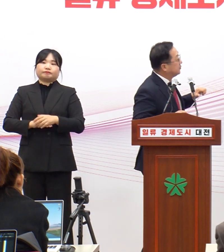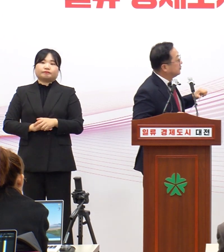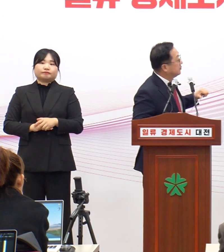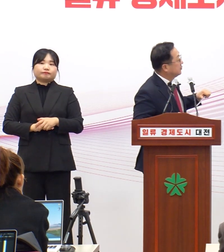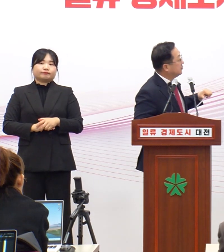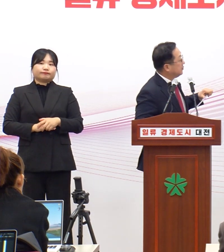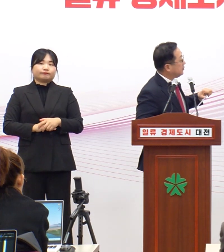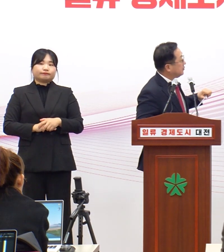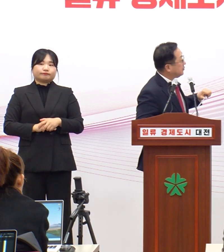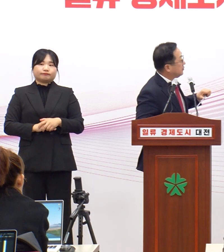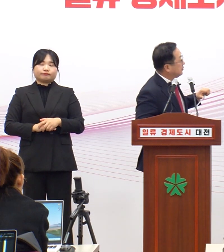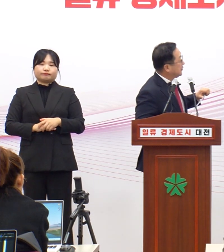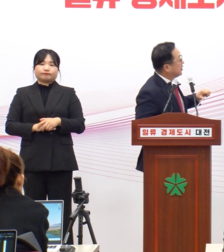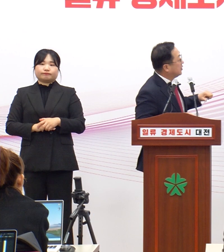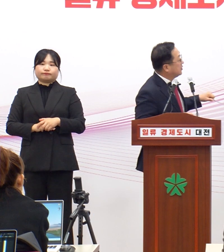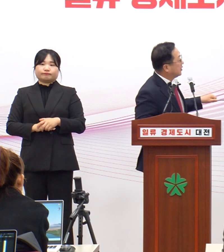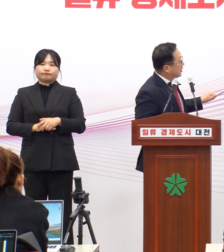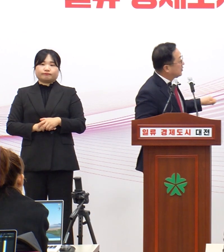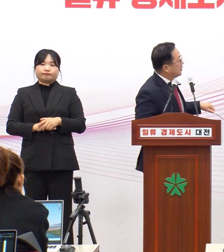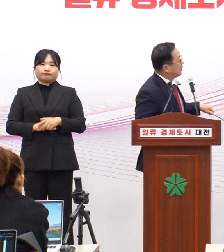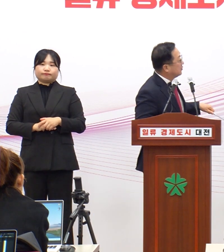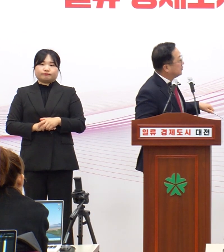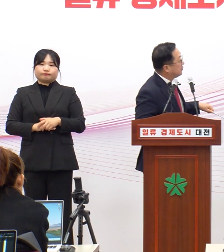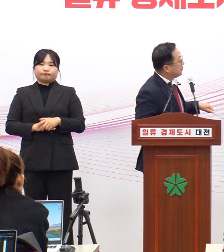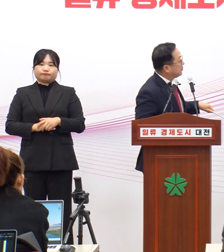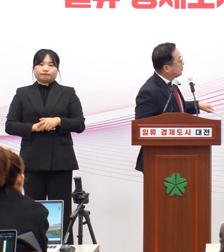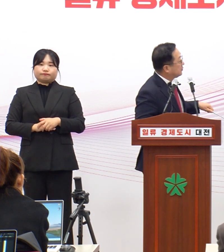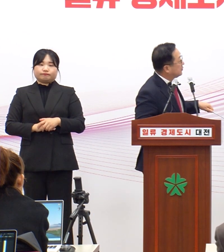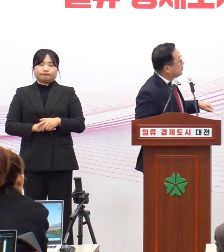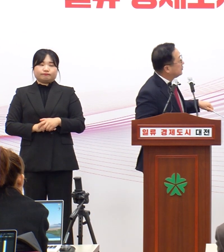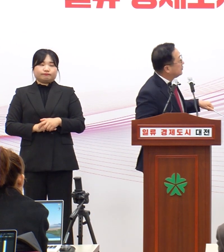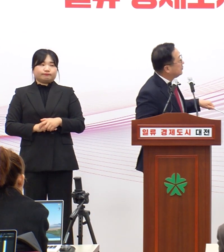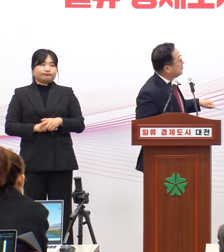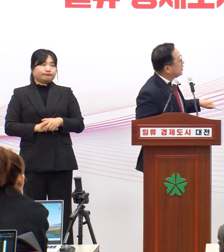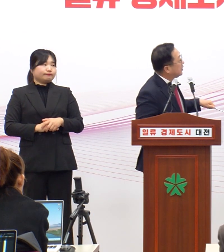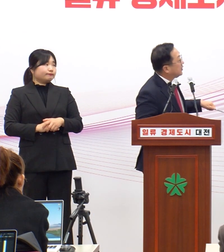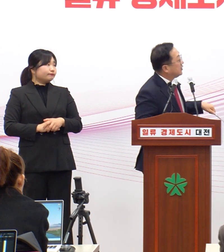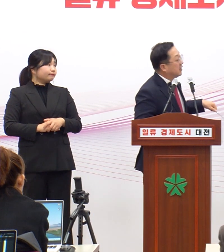다음. 아까 영상 다음.